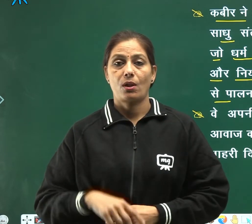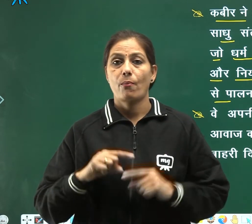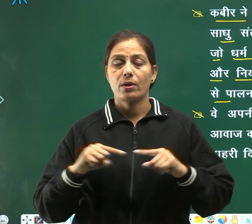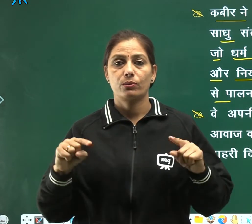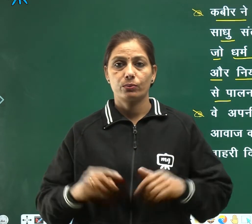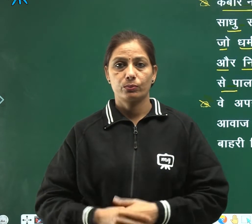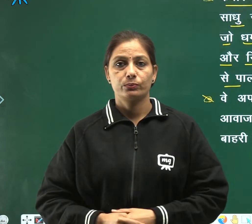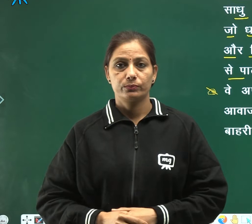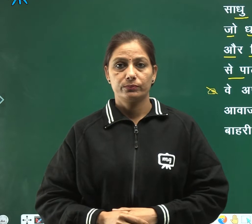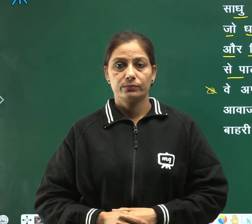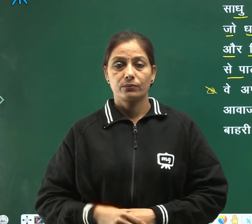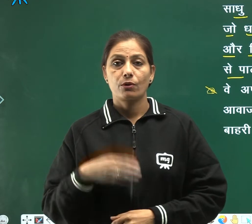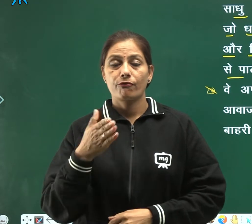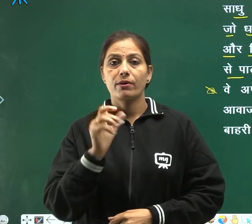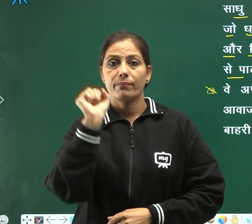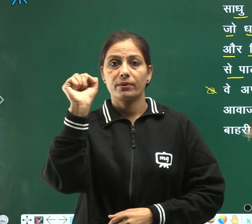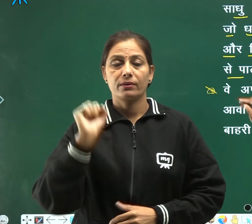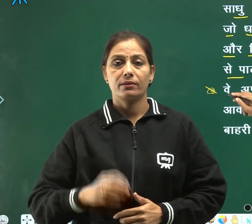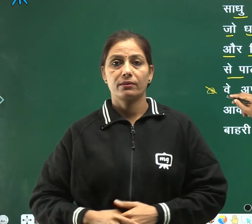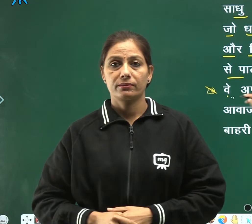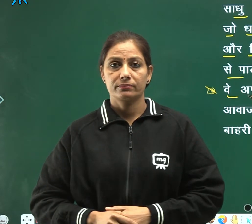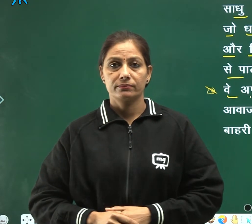परंतु वे अपनी